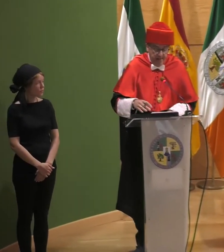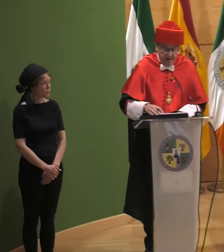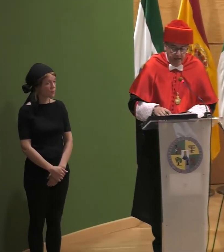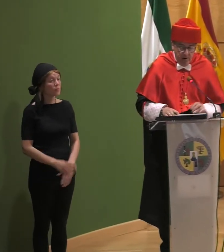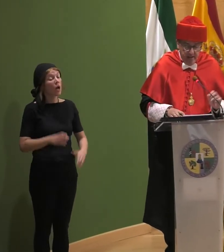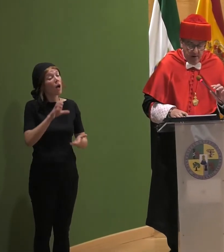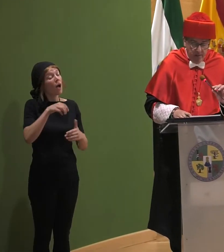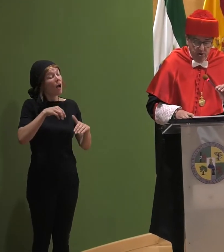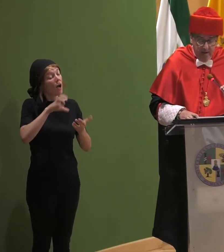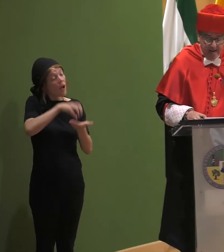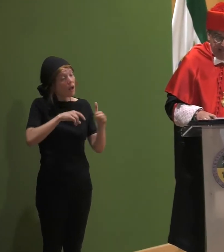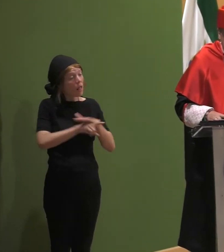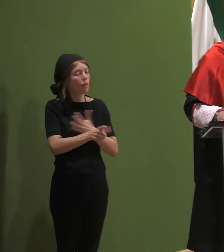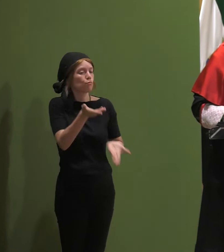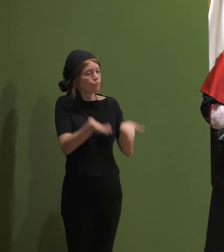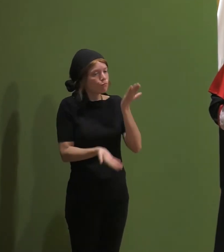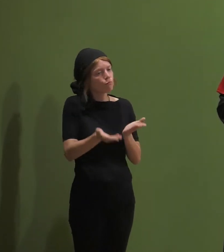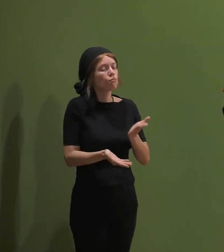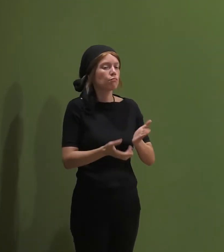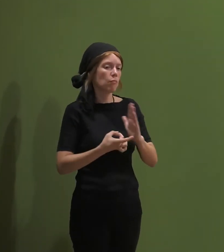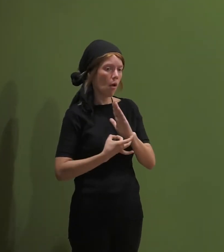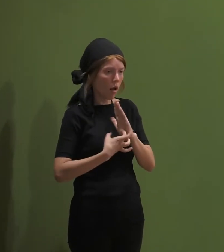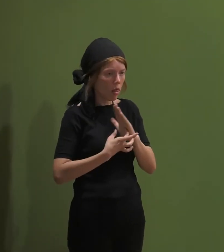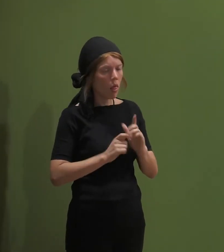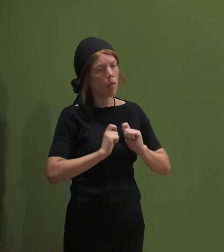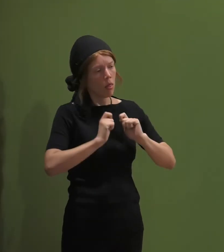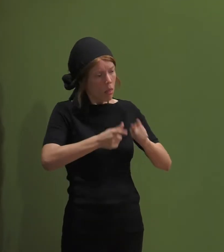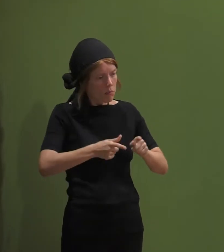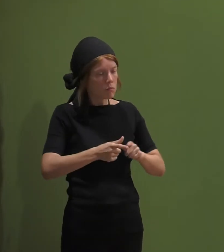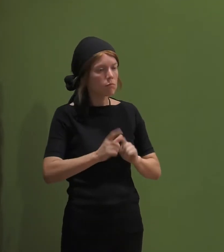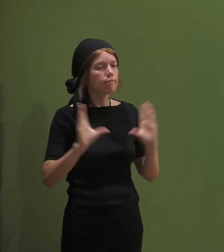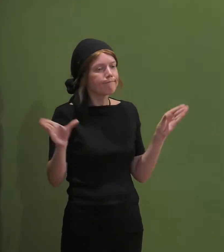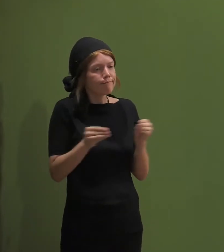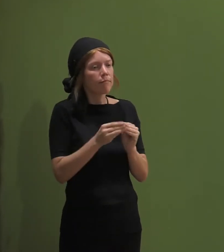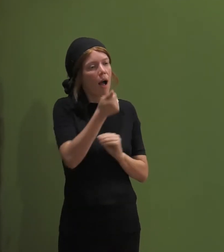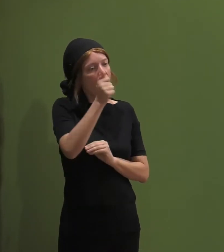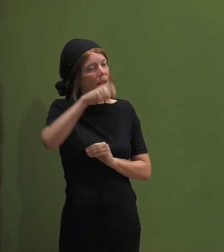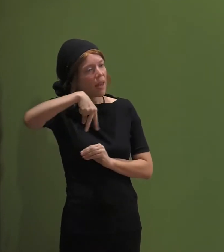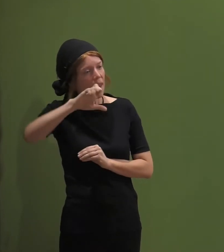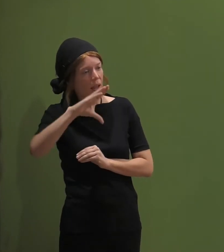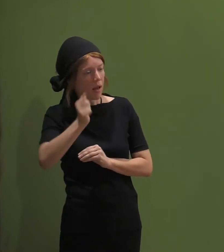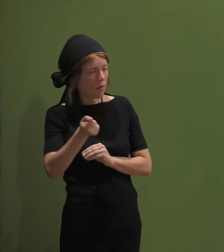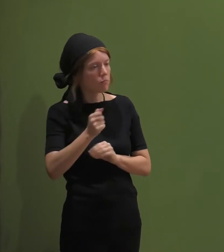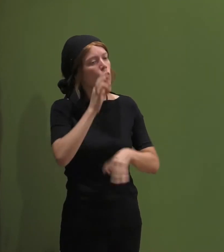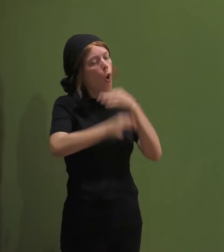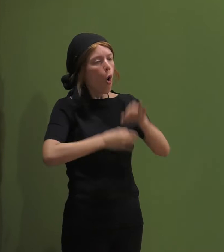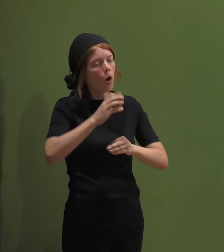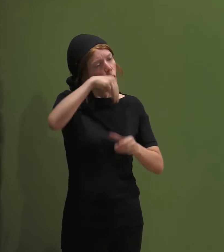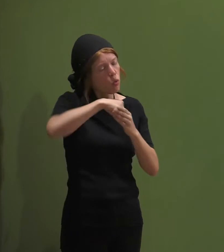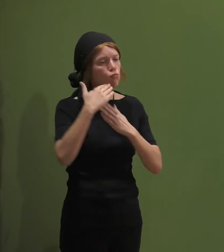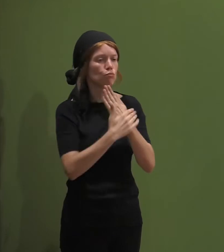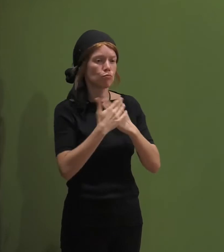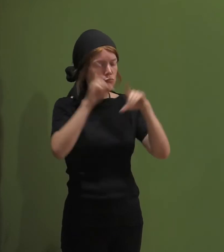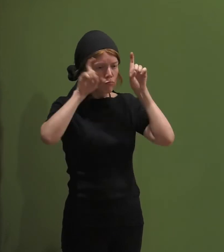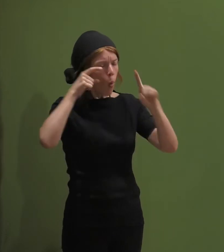La Agencia Nacional de Evaluación de la Calidad y Acreditación, en sus siglas ANECA, es un órgano del Ministerio de Educación que